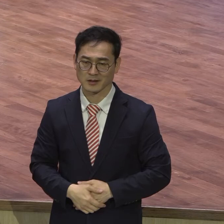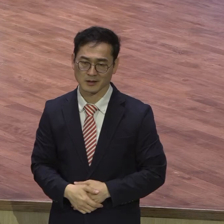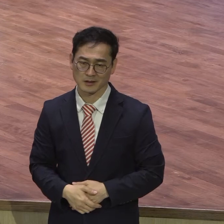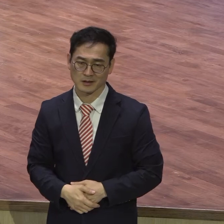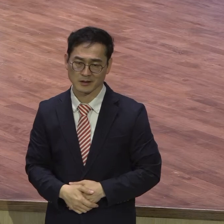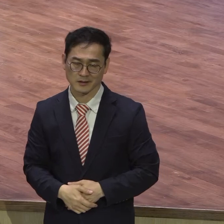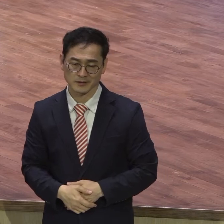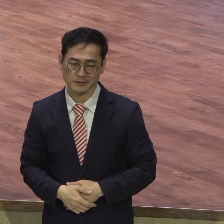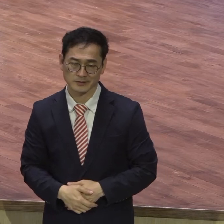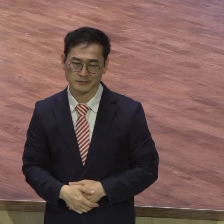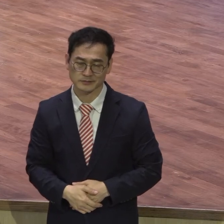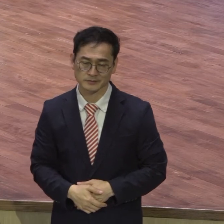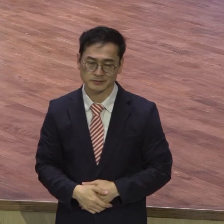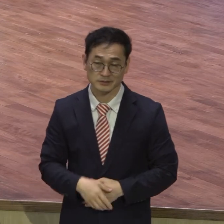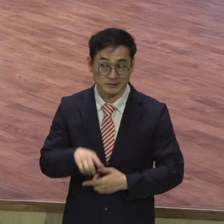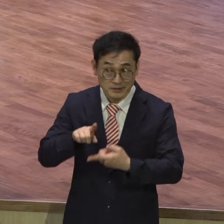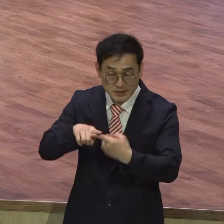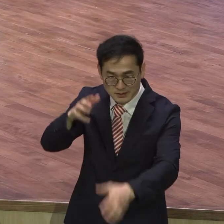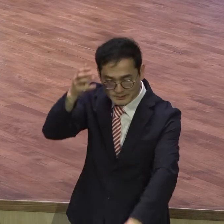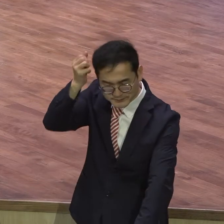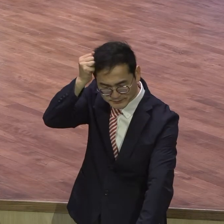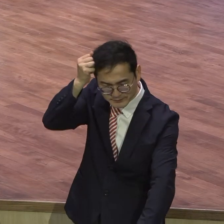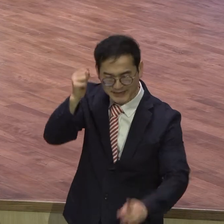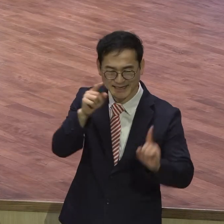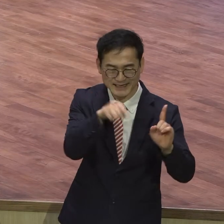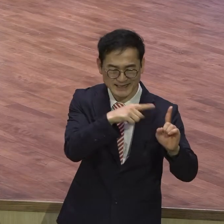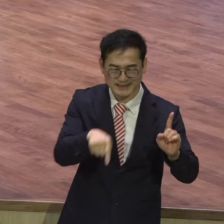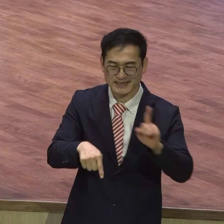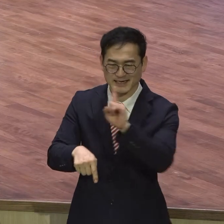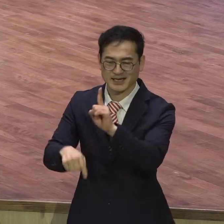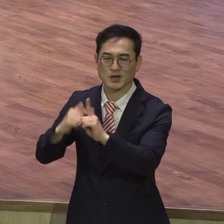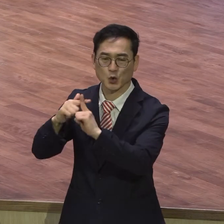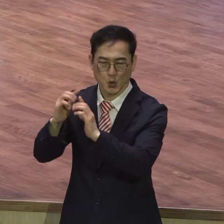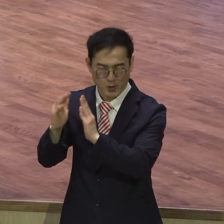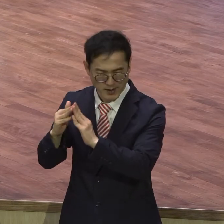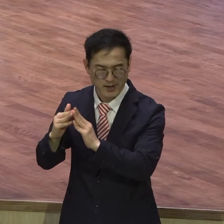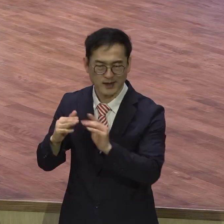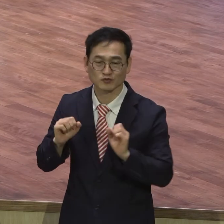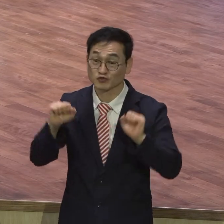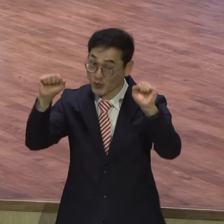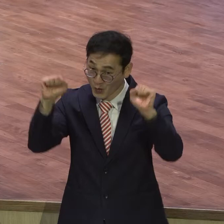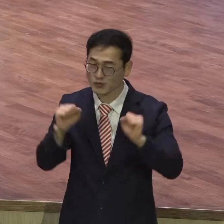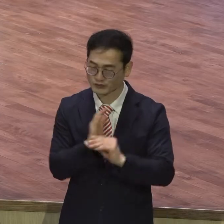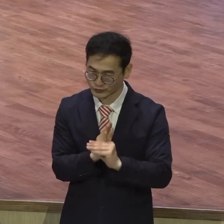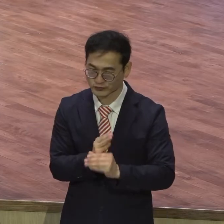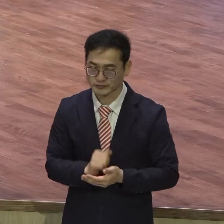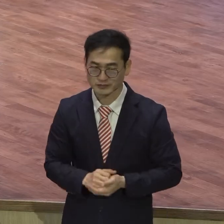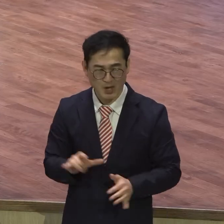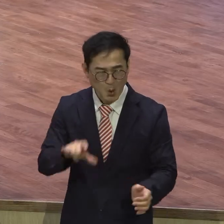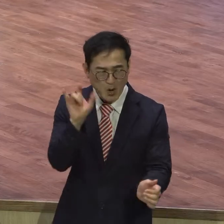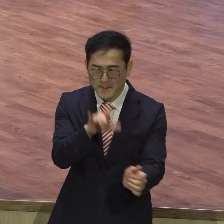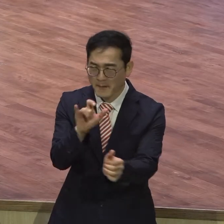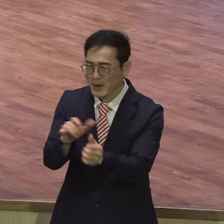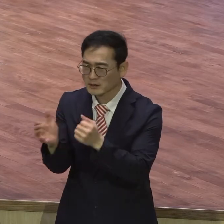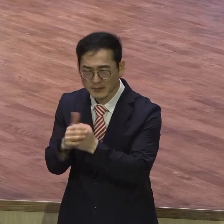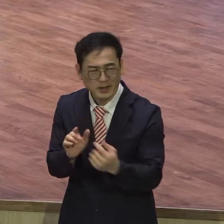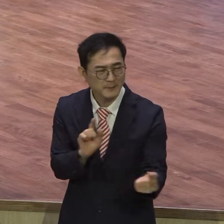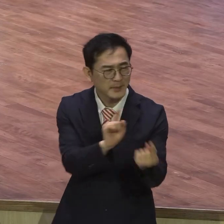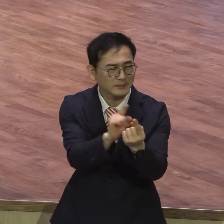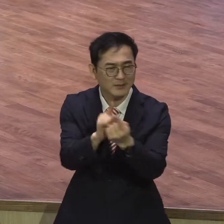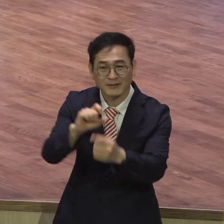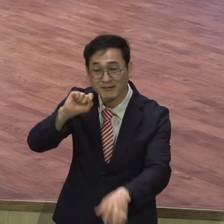이 사실을 기억하고 1인 1의 교회와 운동을 벌이는데 이 코로나19로 인하여 좀 힘든 상황이 돼 있습니다